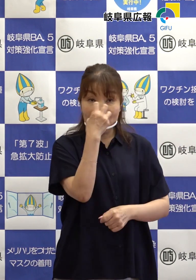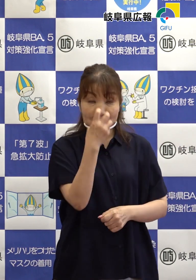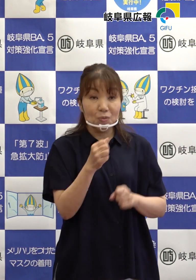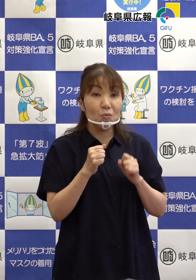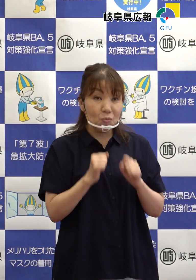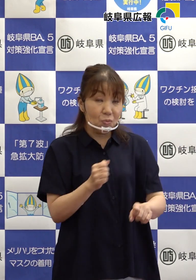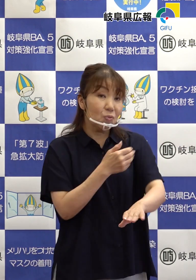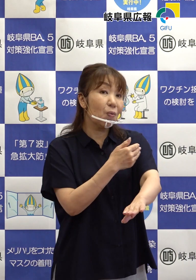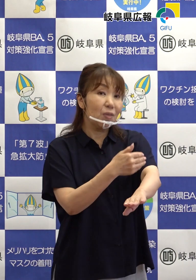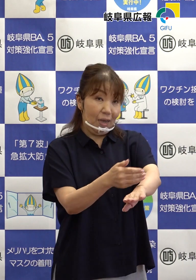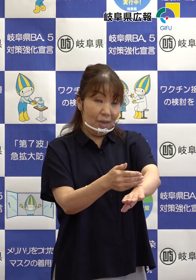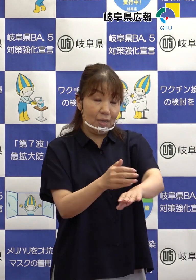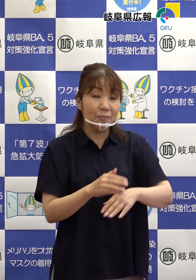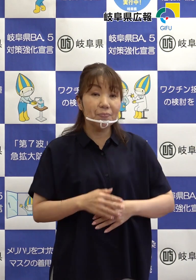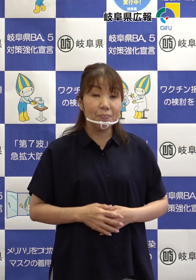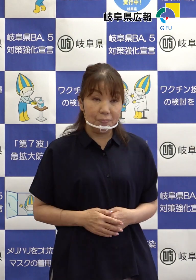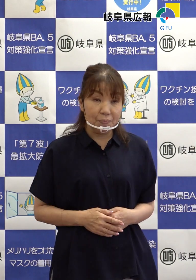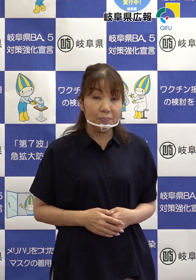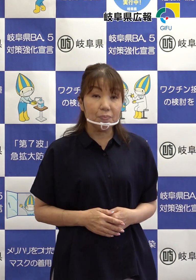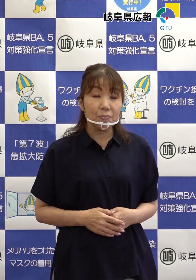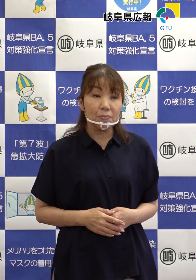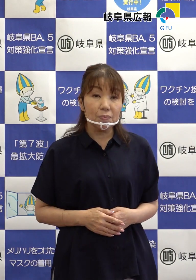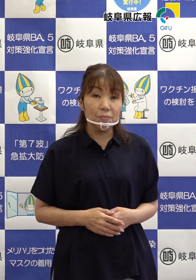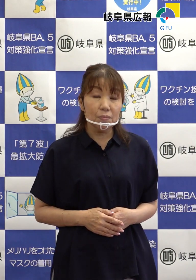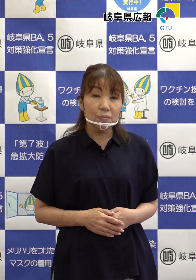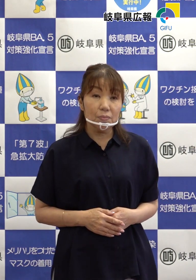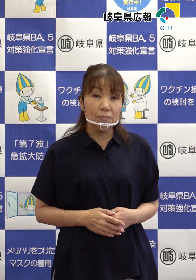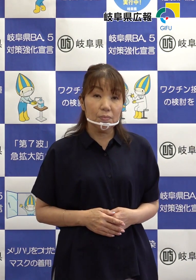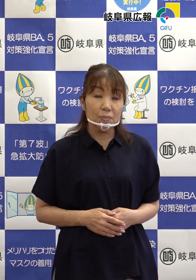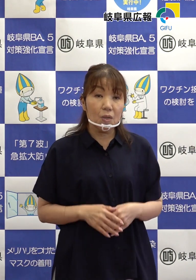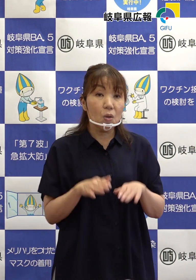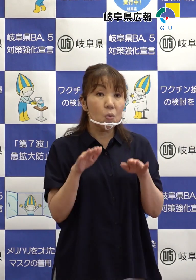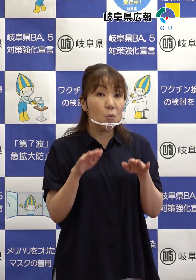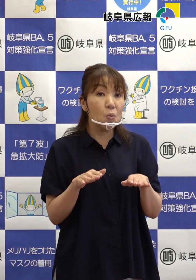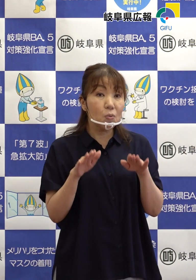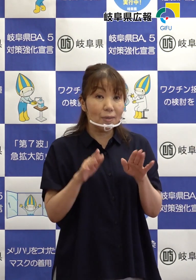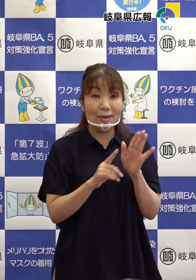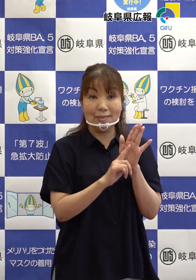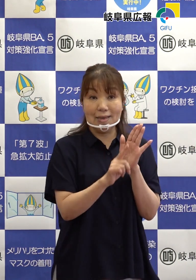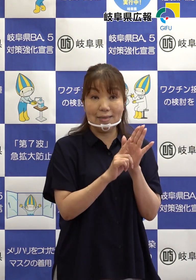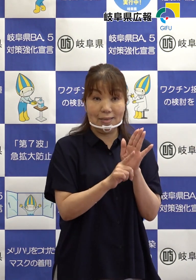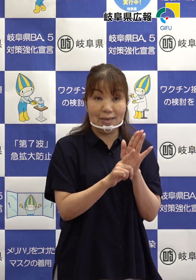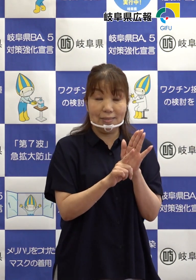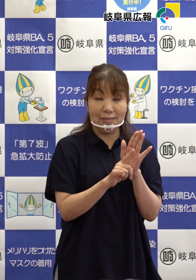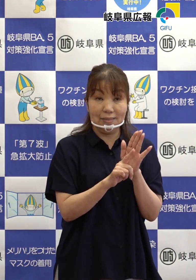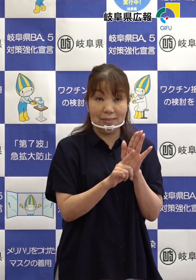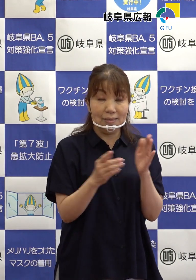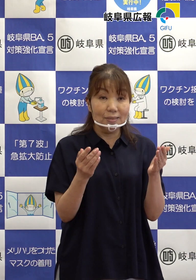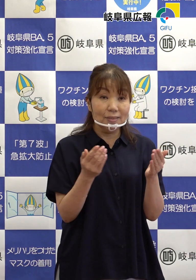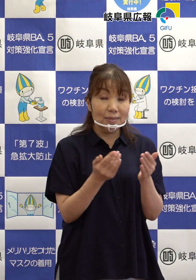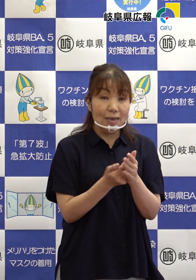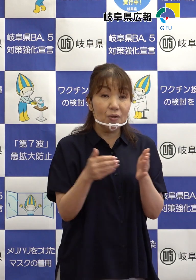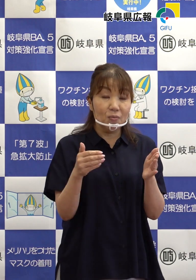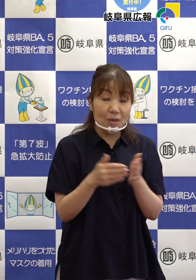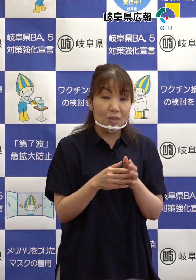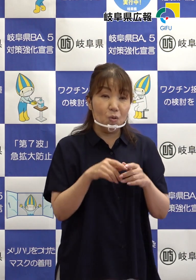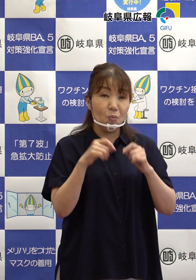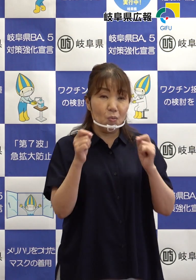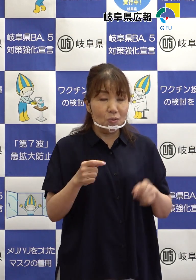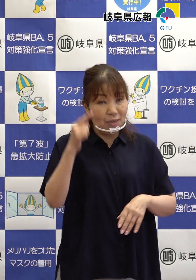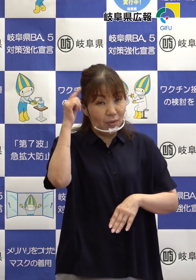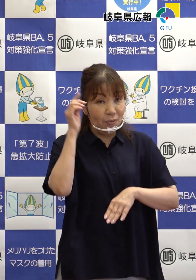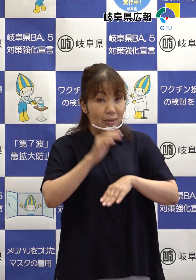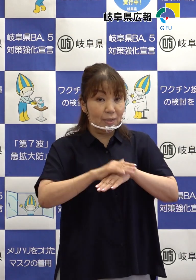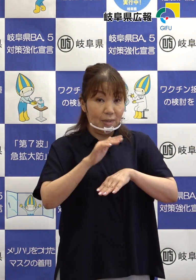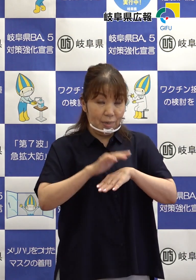てておりますで aまああの今回はこの宣言に至る問題意識はこのお手元の資料でございます